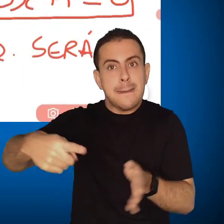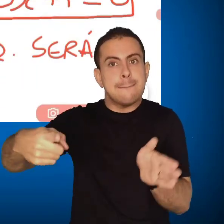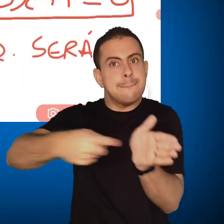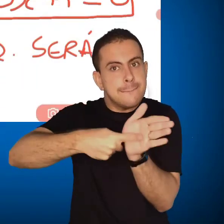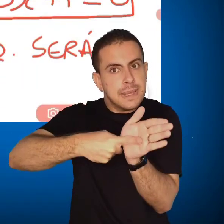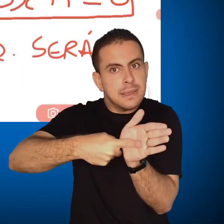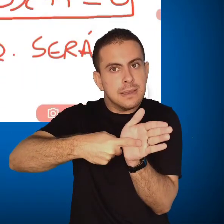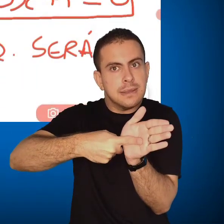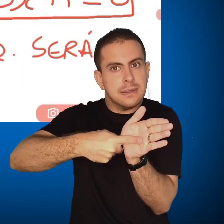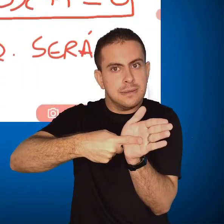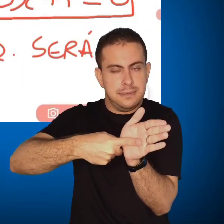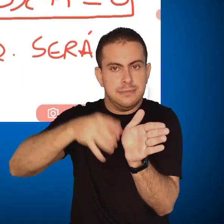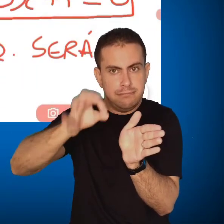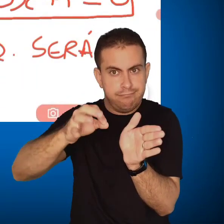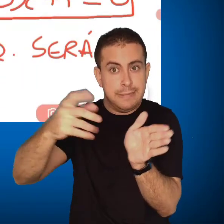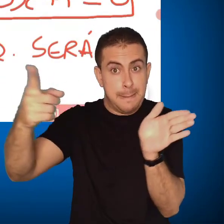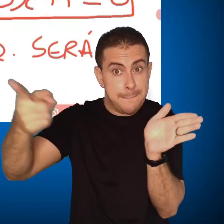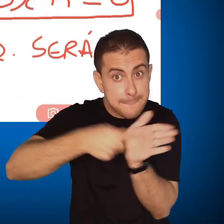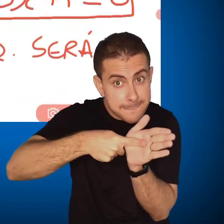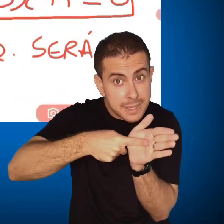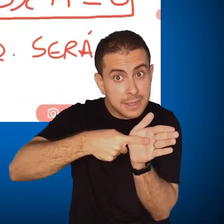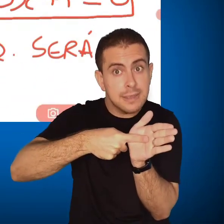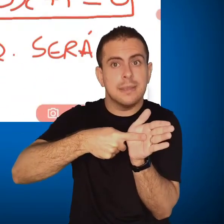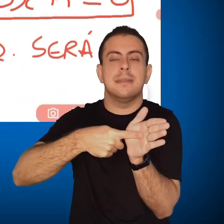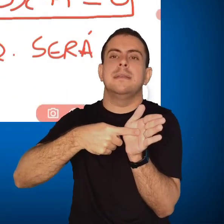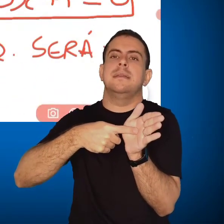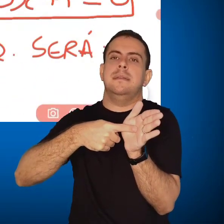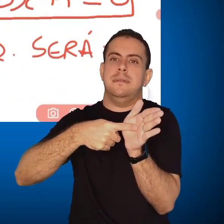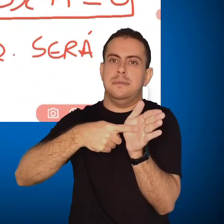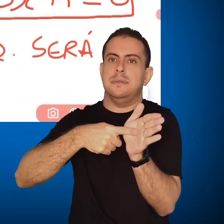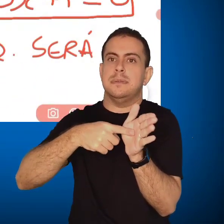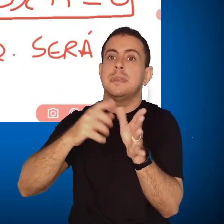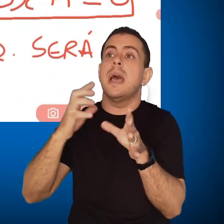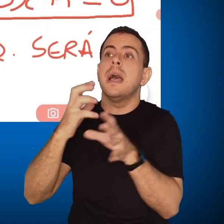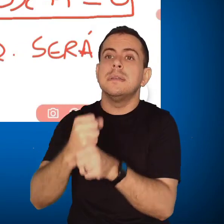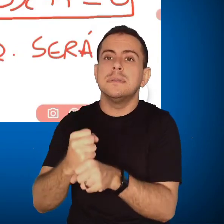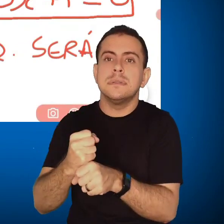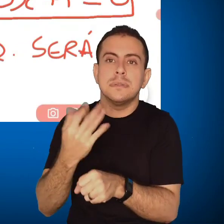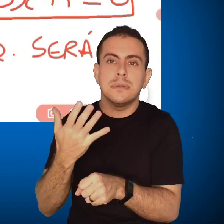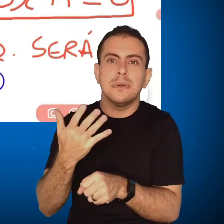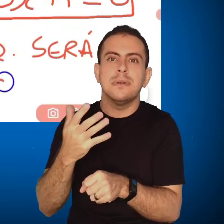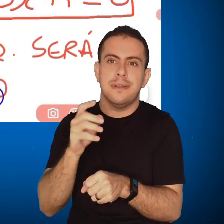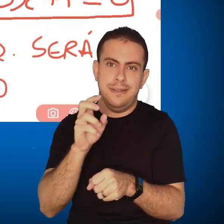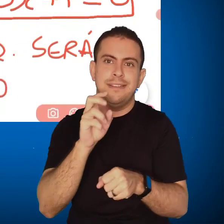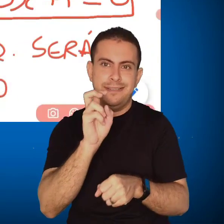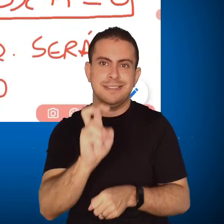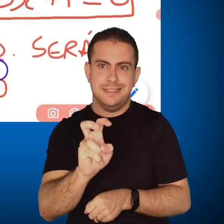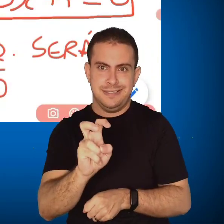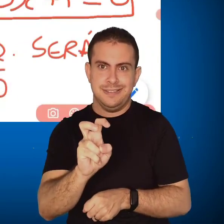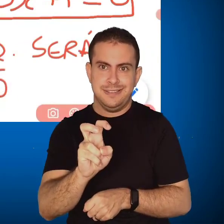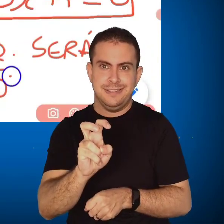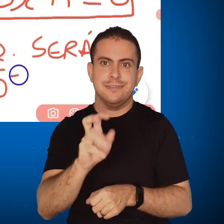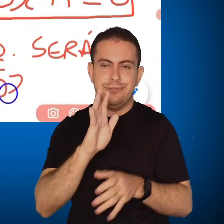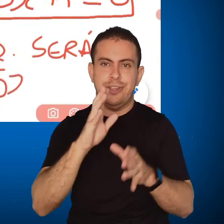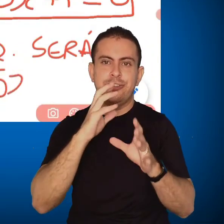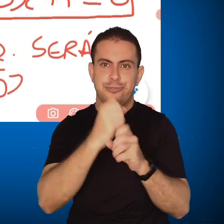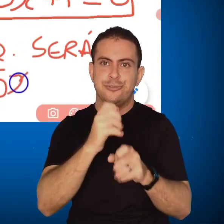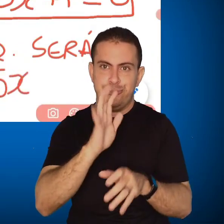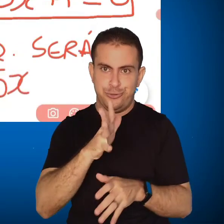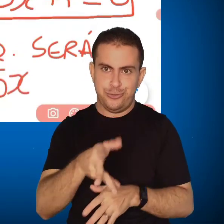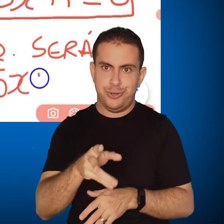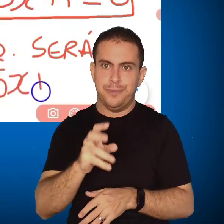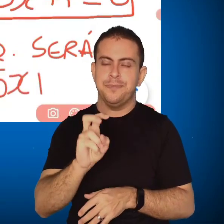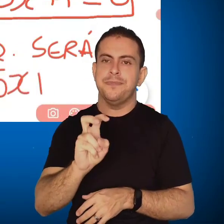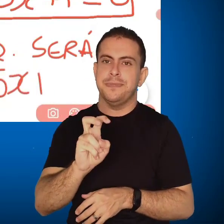corrigi para vocês. Menos sx vai ficar menos a soma aí, no caso que é 5, né? Nós encontramos